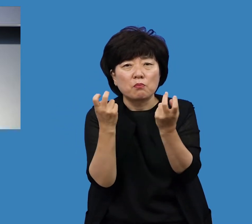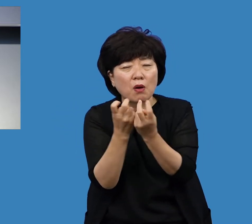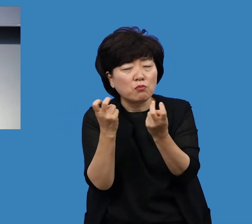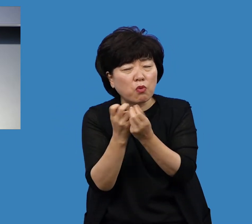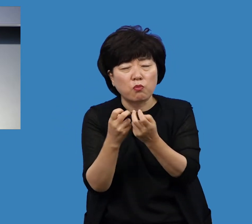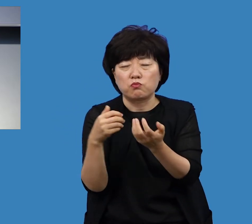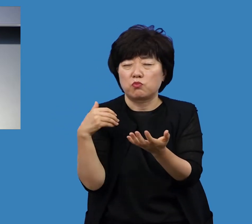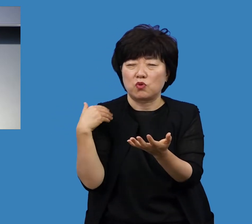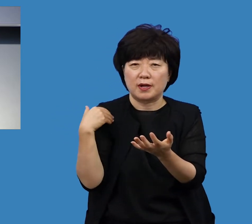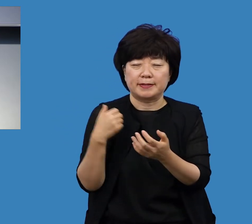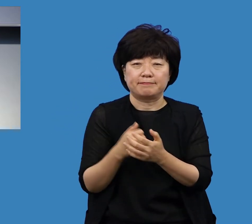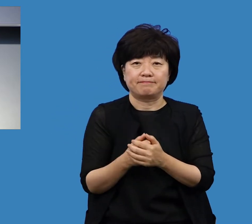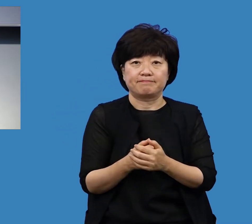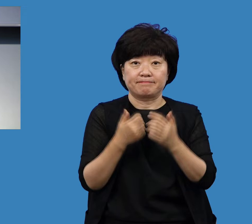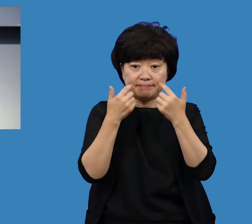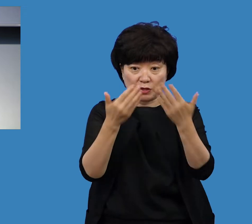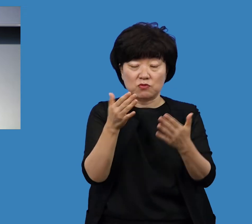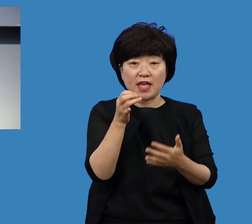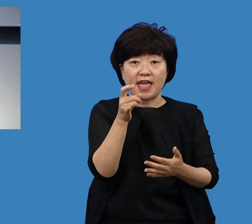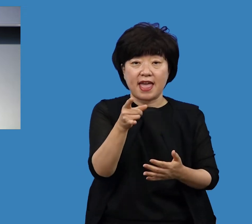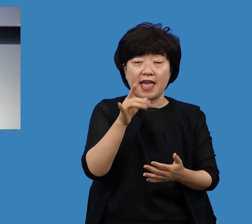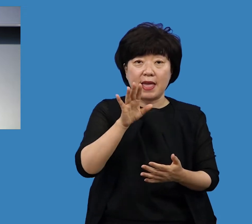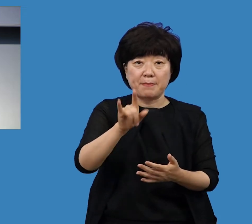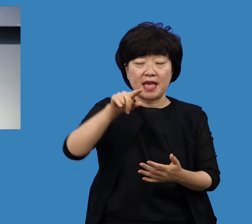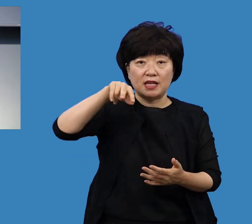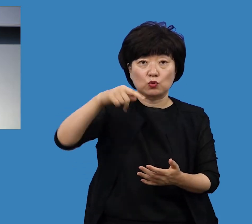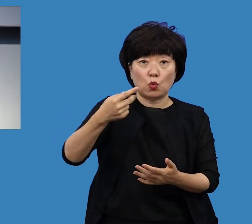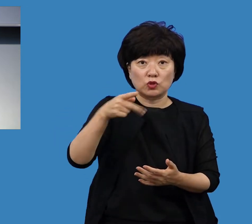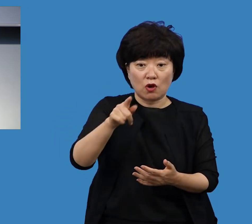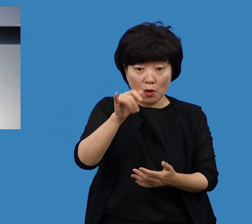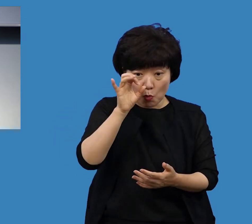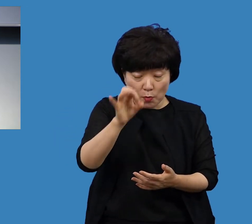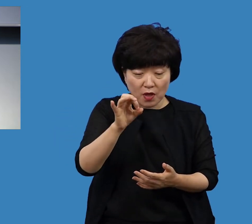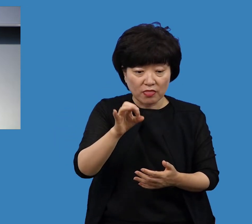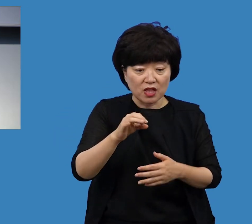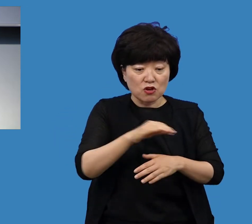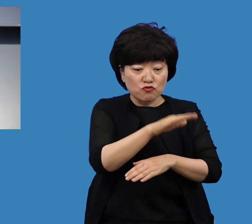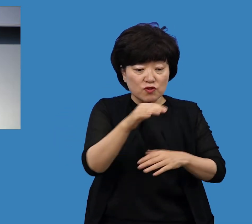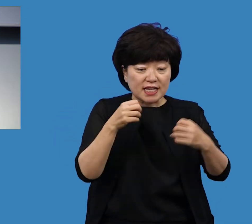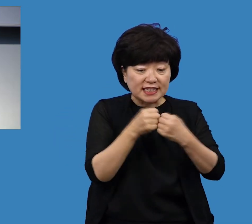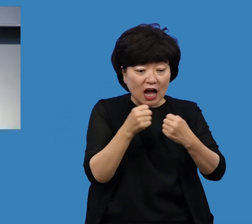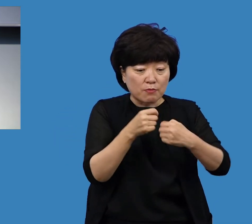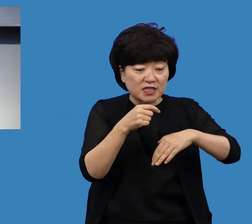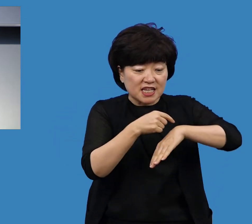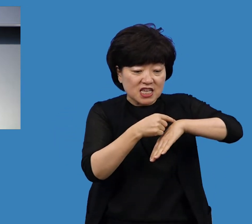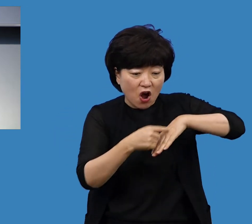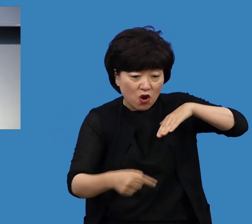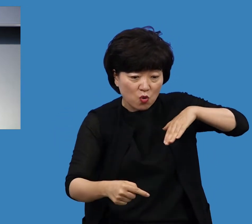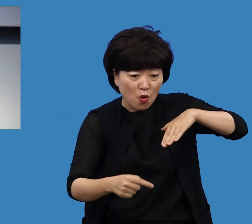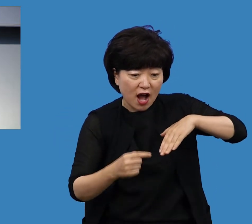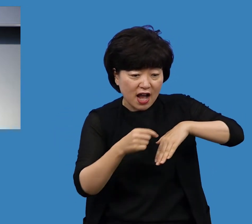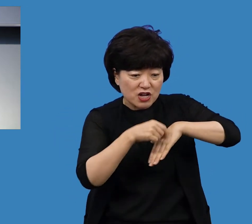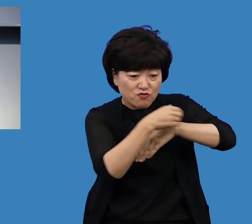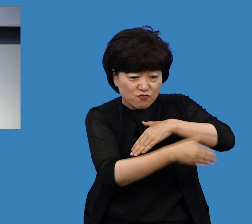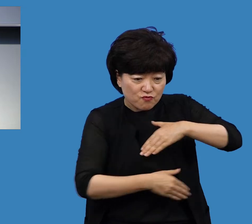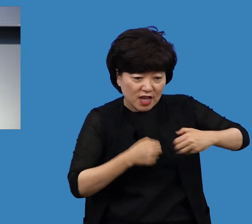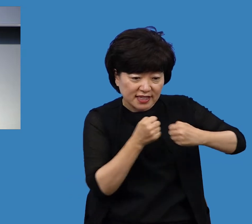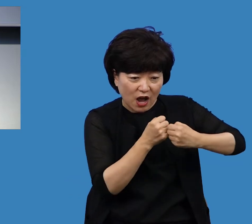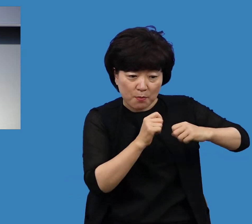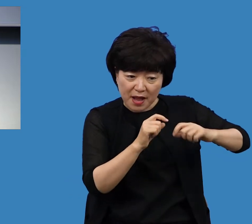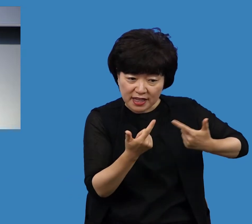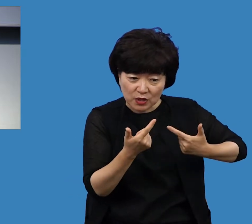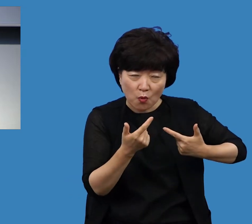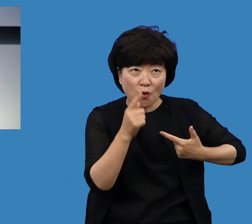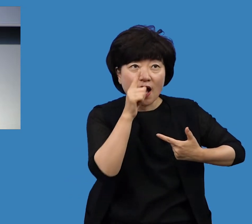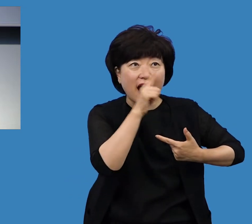분명히 에베소서에 보면 뭐라 그러냐면 우리의 싸움은 혈과 육에 속한 것이 아니고 영적인 싸움이라고 얘기하고 있습니다. 악한